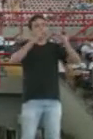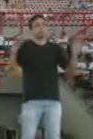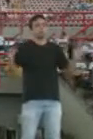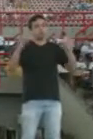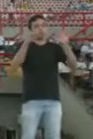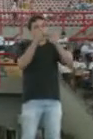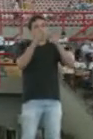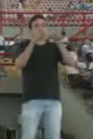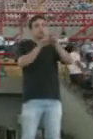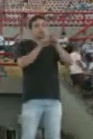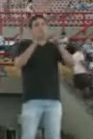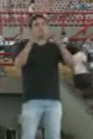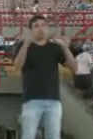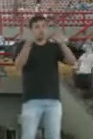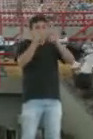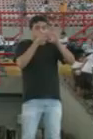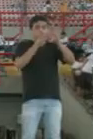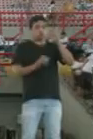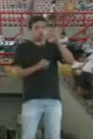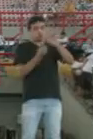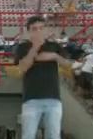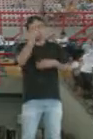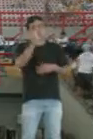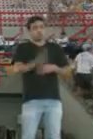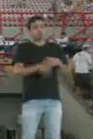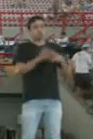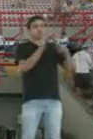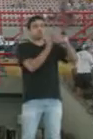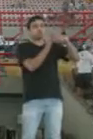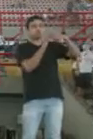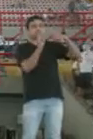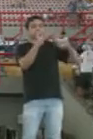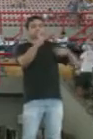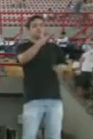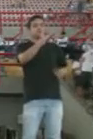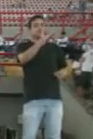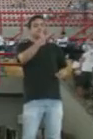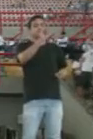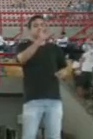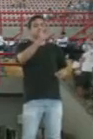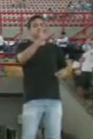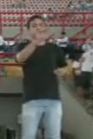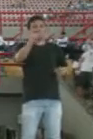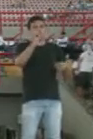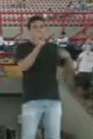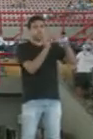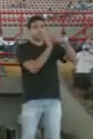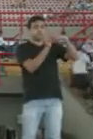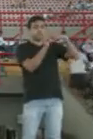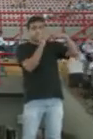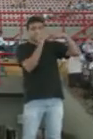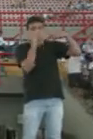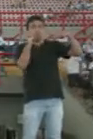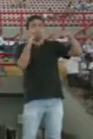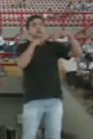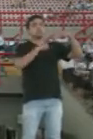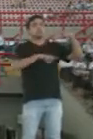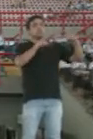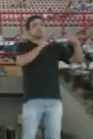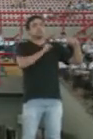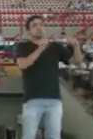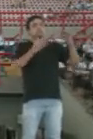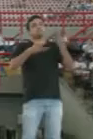Uniram-se. E dessa união tão bela nasceram as sílabas. Marca a palavra sílaba. As sílabas se